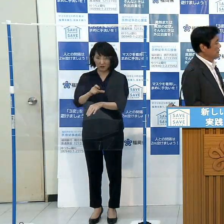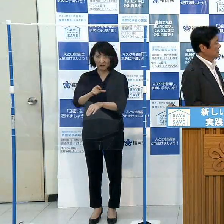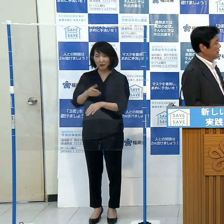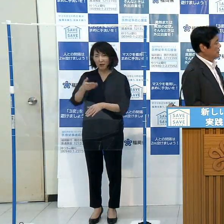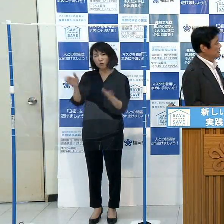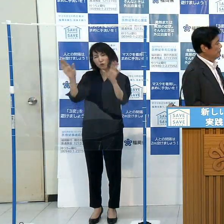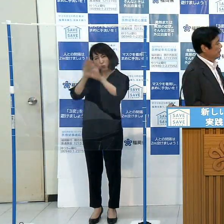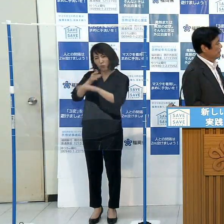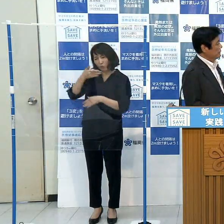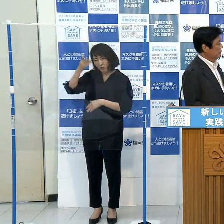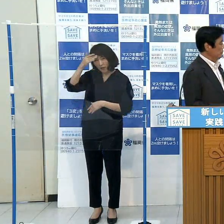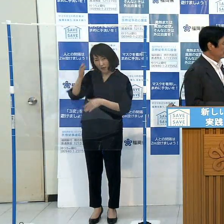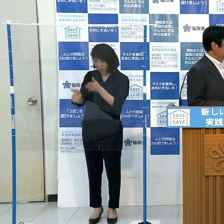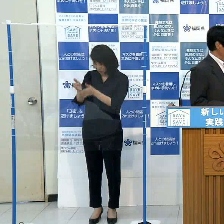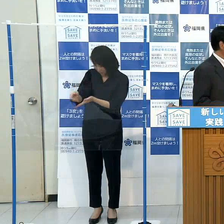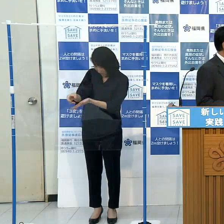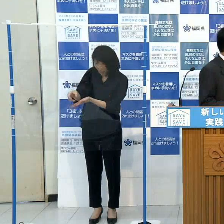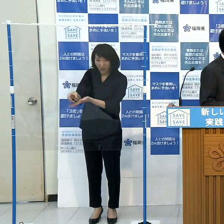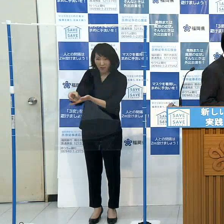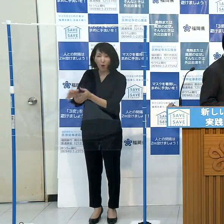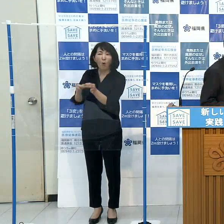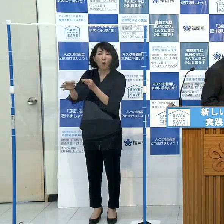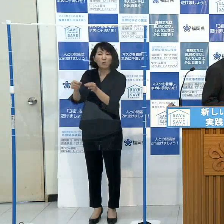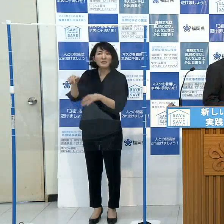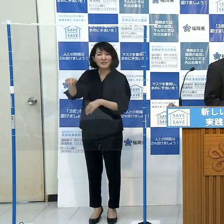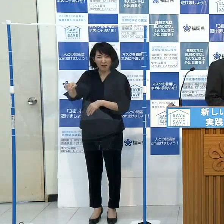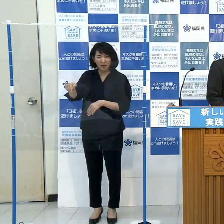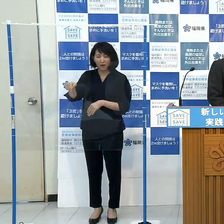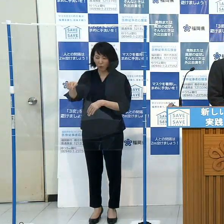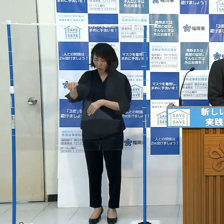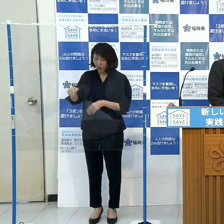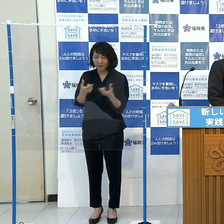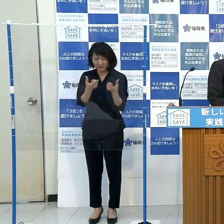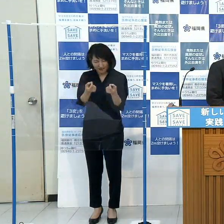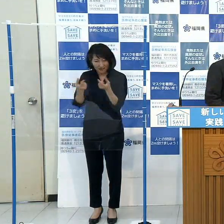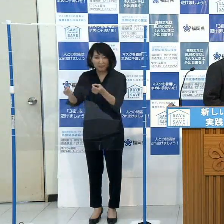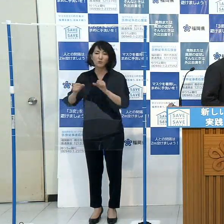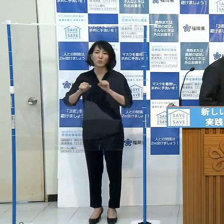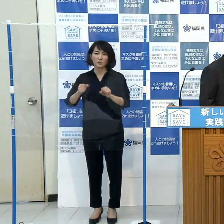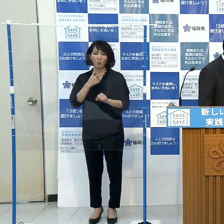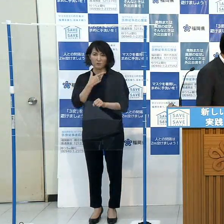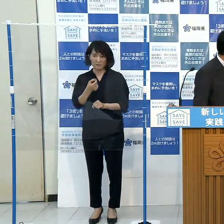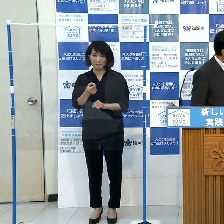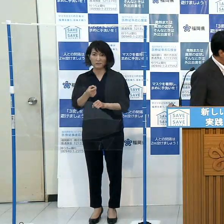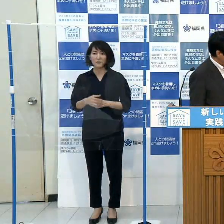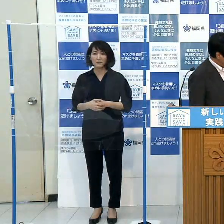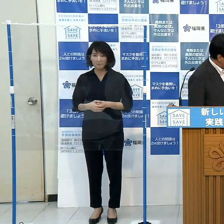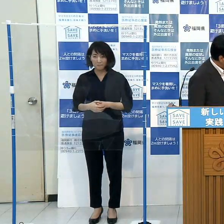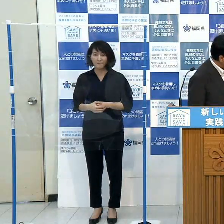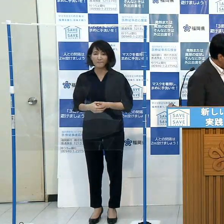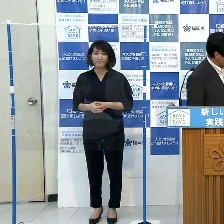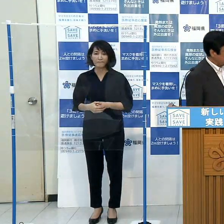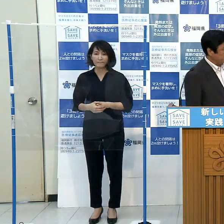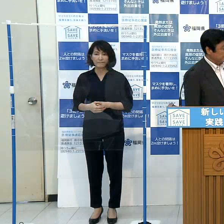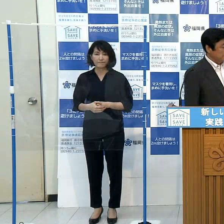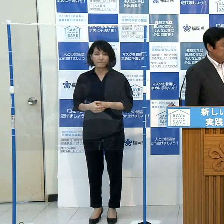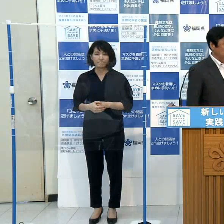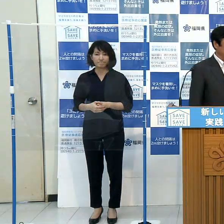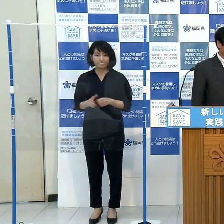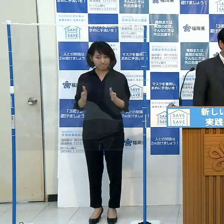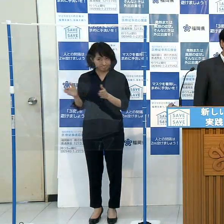店、よりその徹底を図っていただきたいということであります。それ